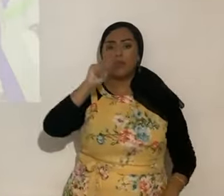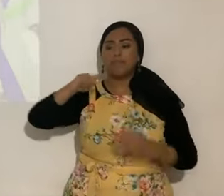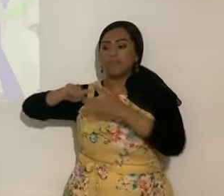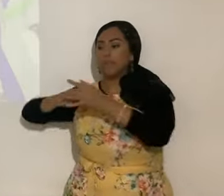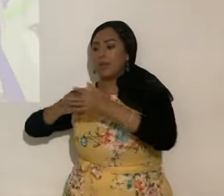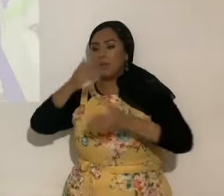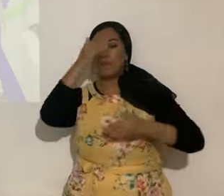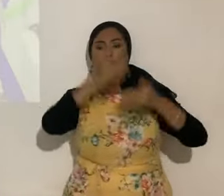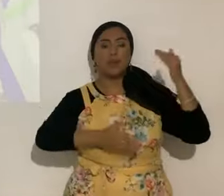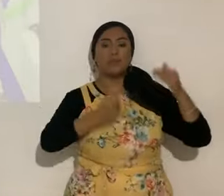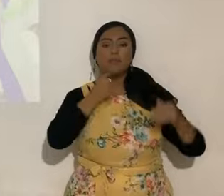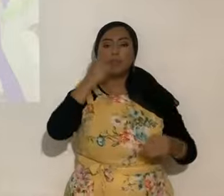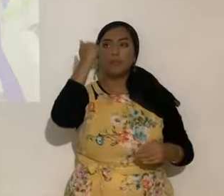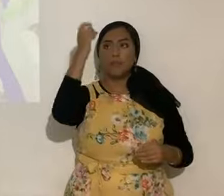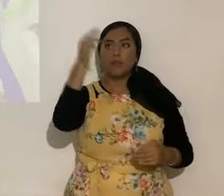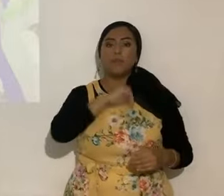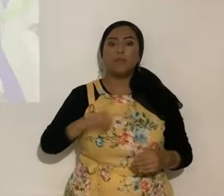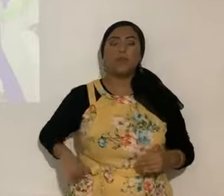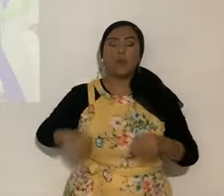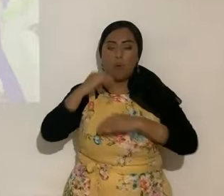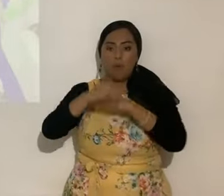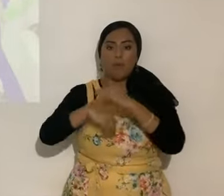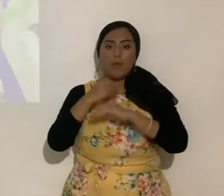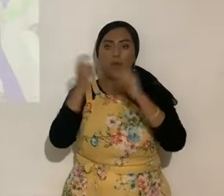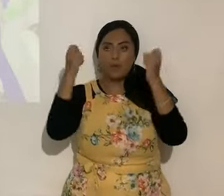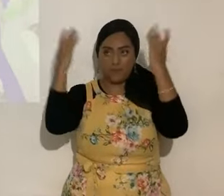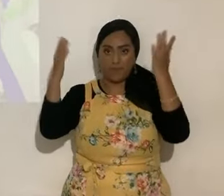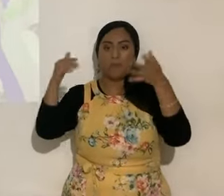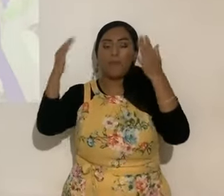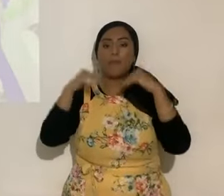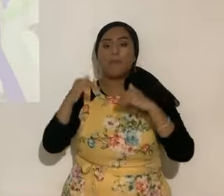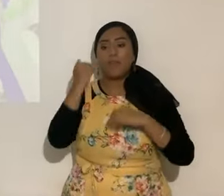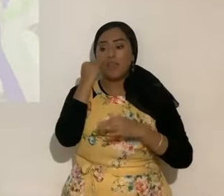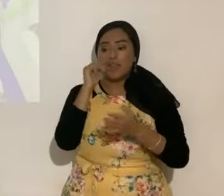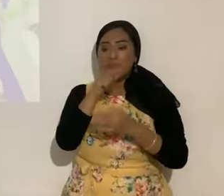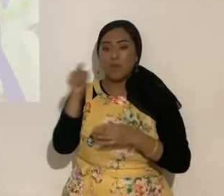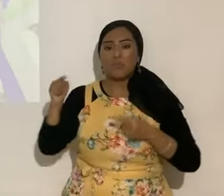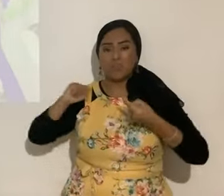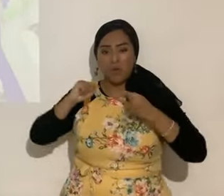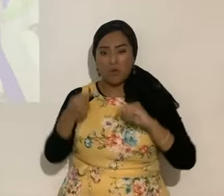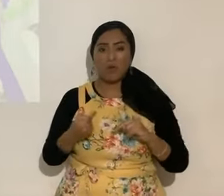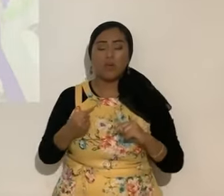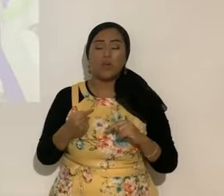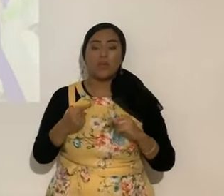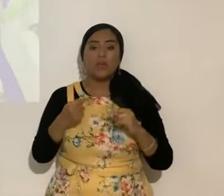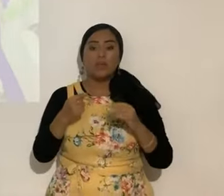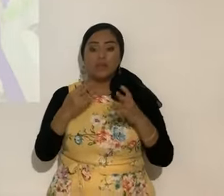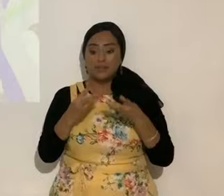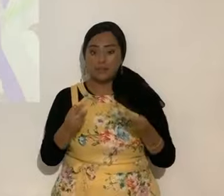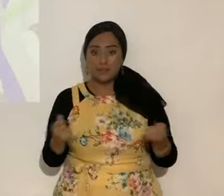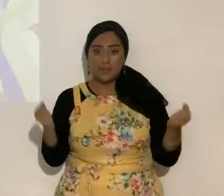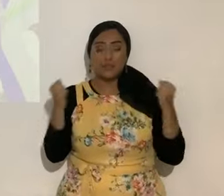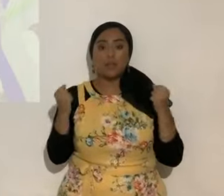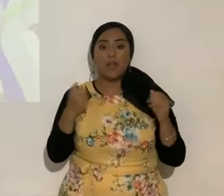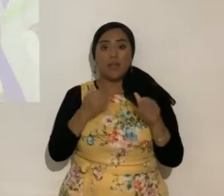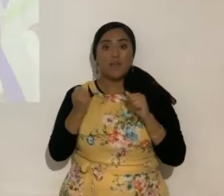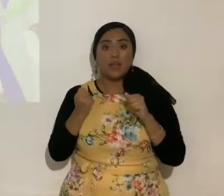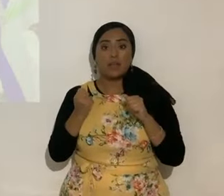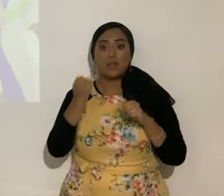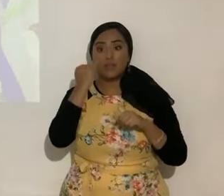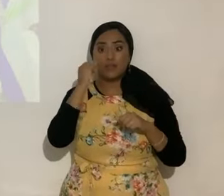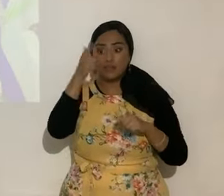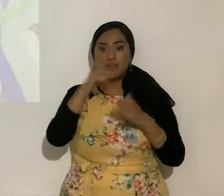Yahshua Mashiach, aleluya. Entonces, si esas heridas no sanan rápido, de veras,